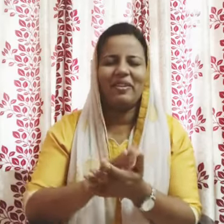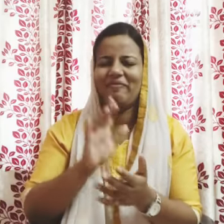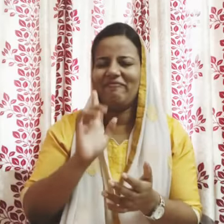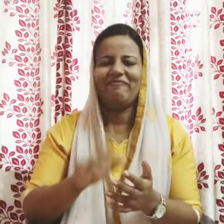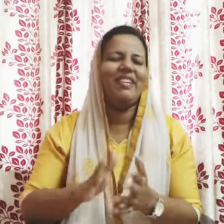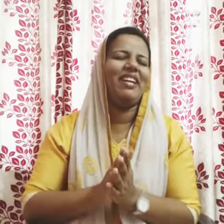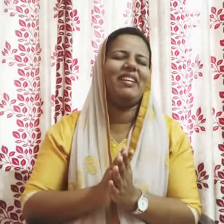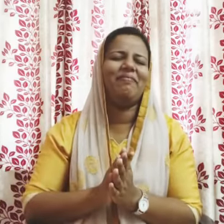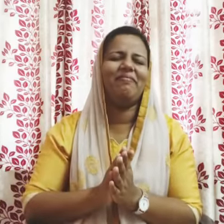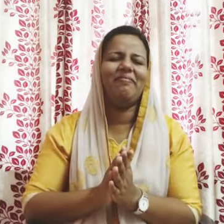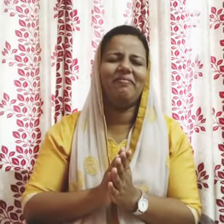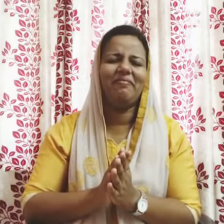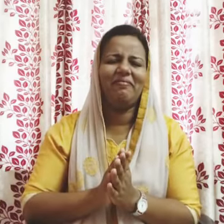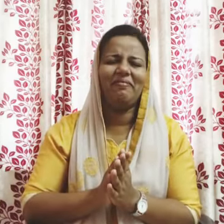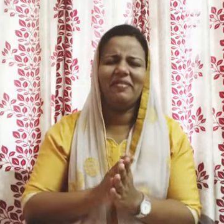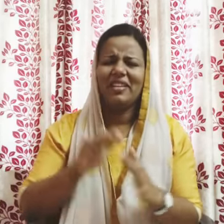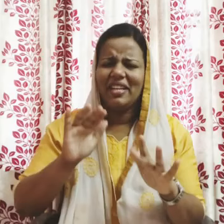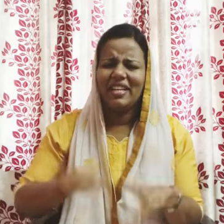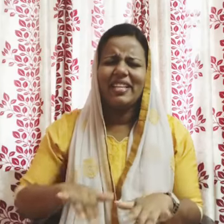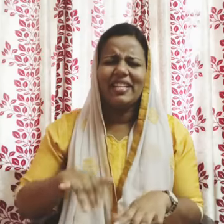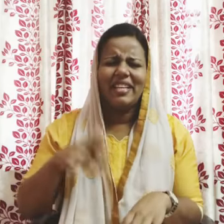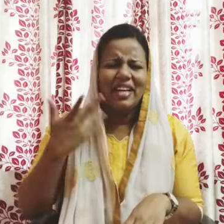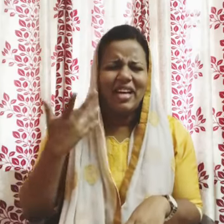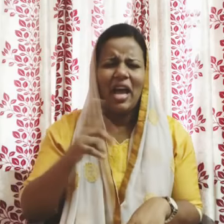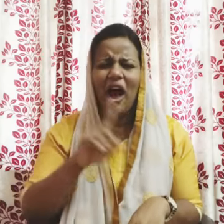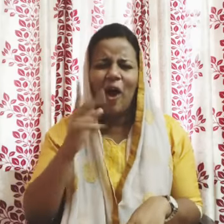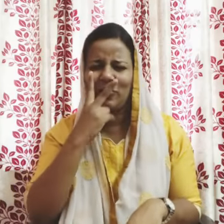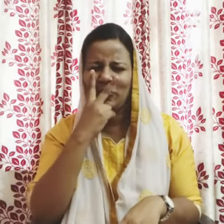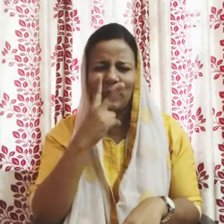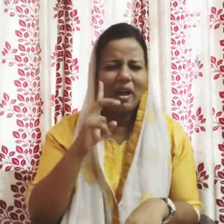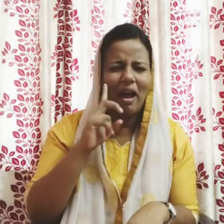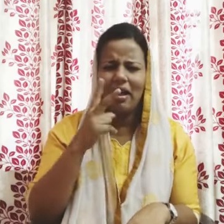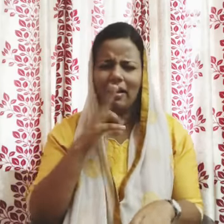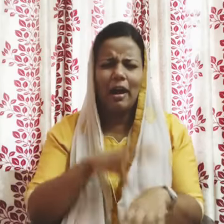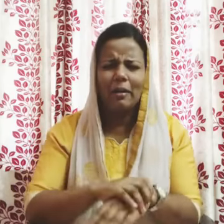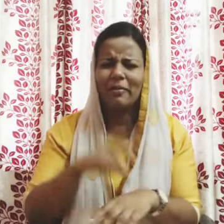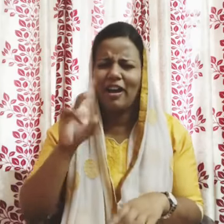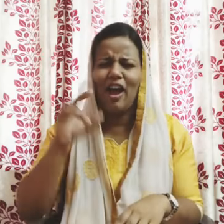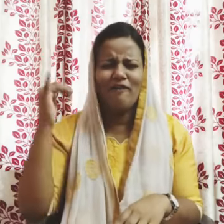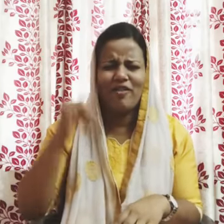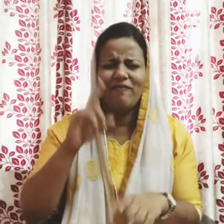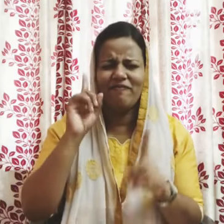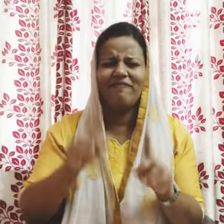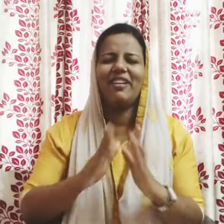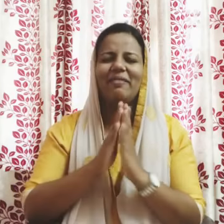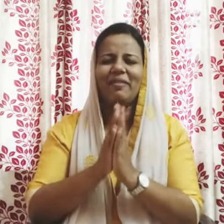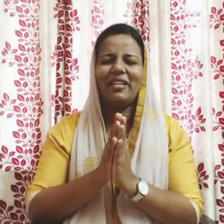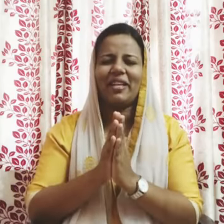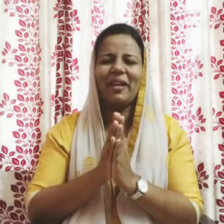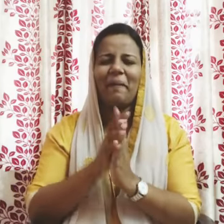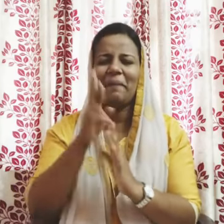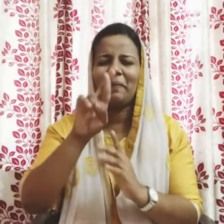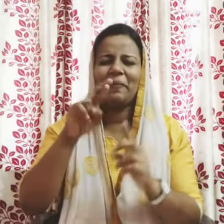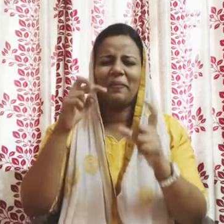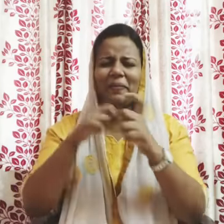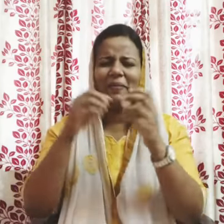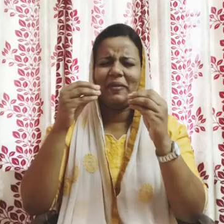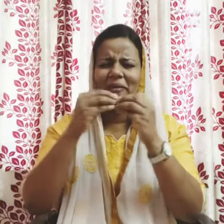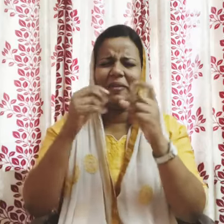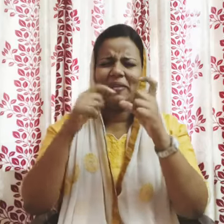ആ വിഷയത്തിൽ ചലിക്കുന്നതിനായിട്ട് സ്തോത്രം. ആമേൻ. ഇന്ന് ചിലത് തേടി വരുവാൻ ഞങ്ങൾ യേശുവിൻ നാമത്തിൽ പ്രാർത്ഥിക്കുന്നു. ആമേൻ. റബേക്കയെ തേടി ഏലിയാസർ